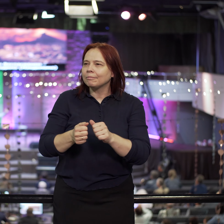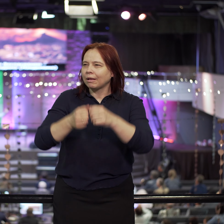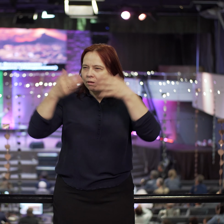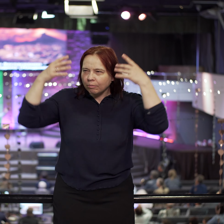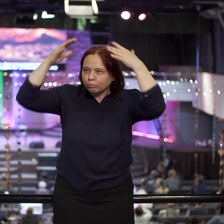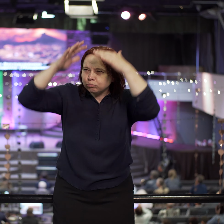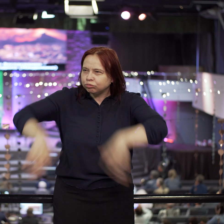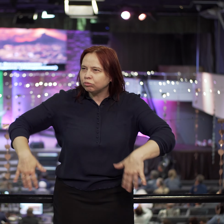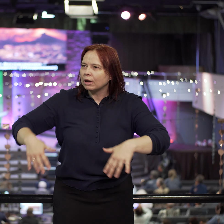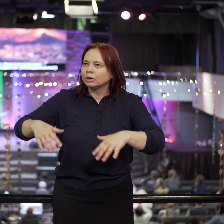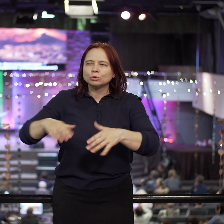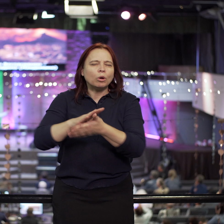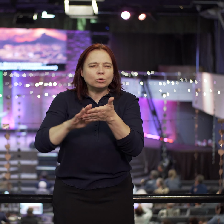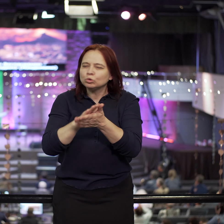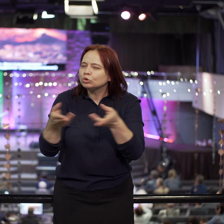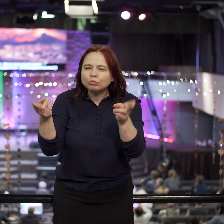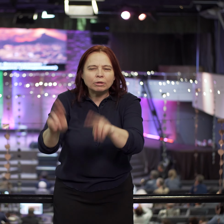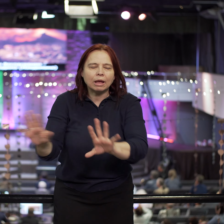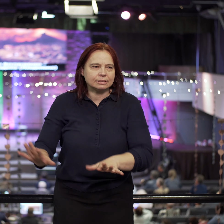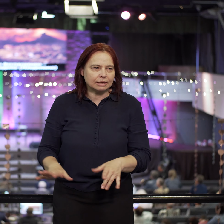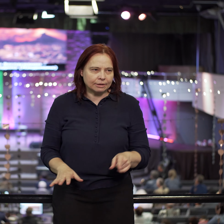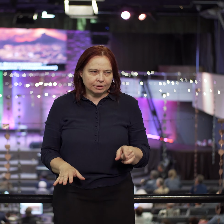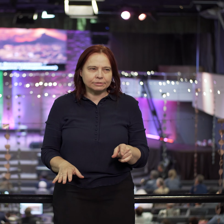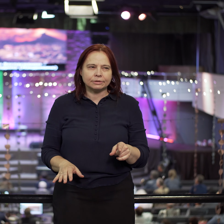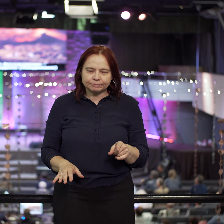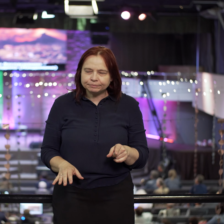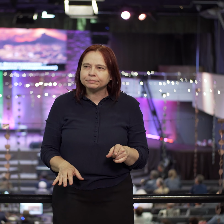греческое имя, то есть на греческом, как Петр.